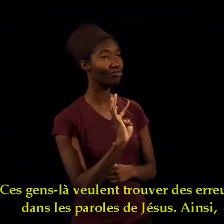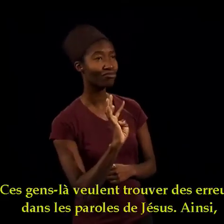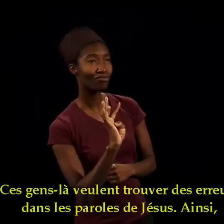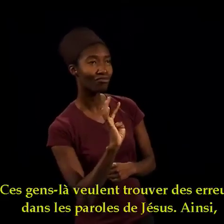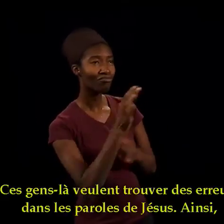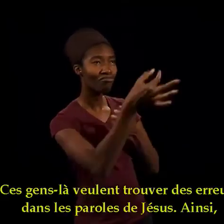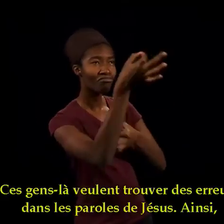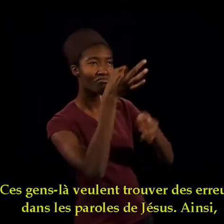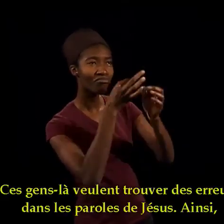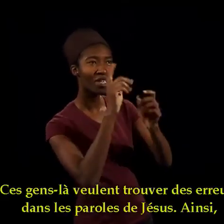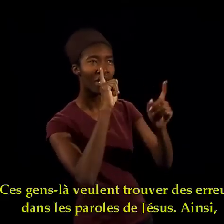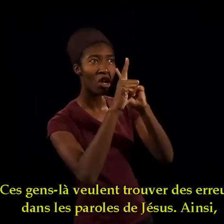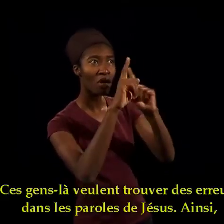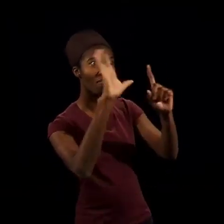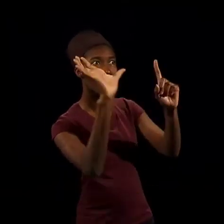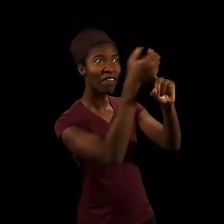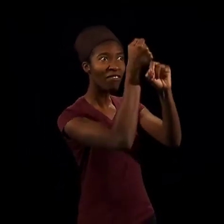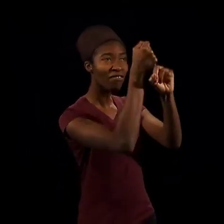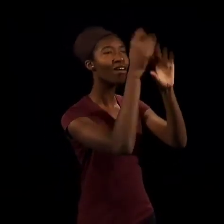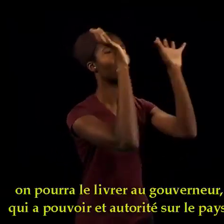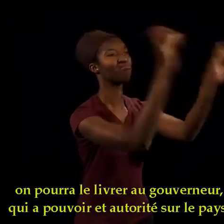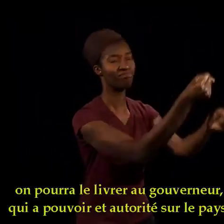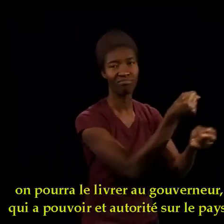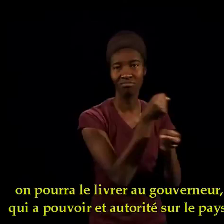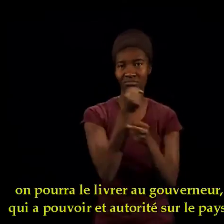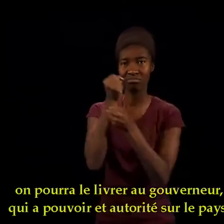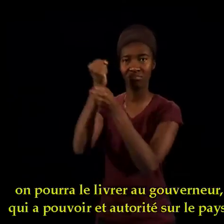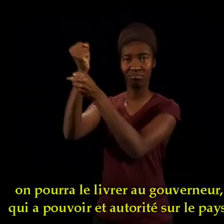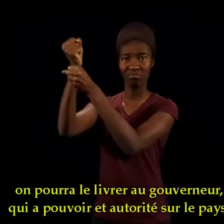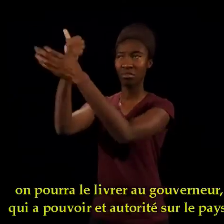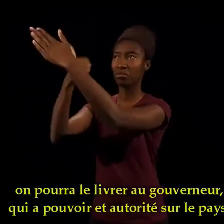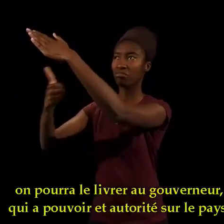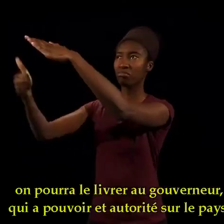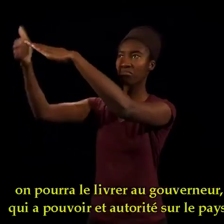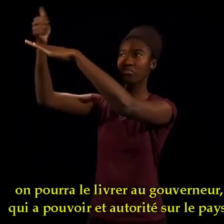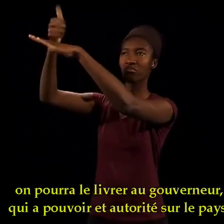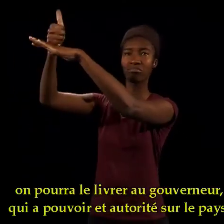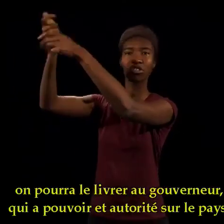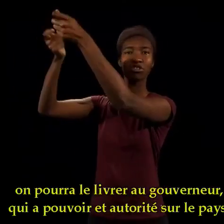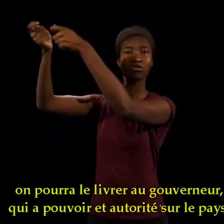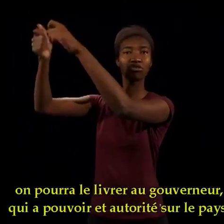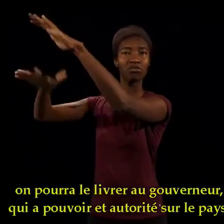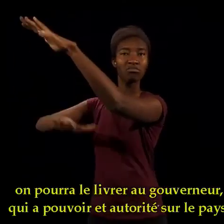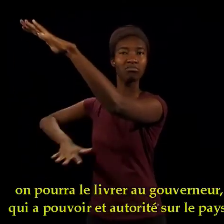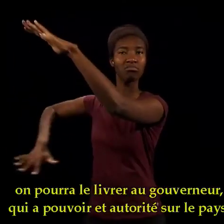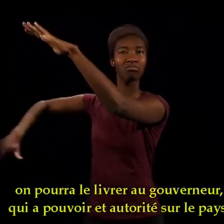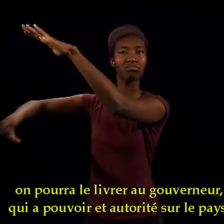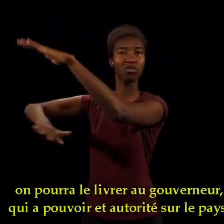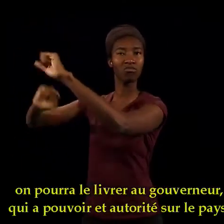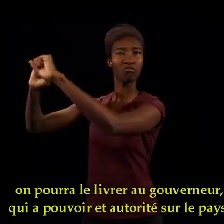Ces gens-là veulent trouver des erreurs dans les paroles de Jésus. Ainsi, on pourra le livrer au gouverneur qui a pouvoir et